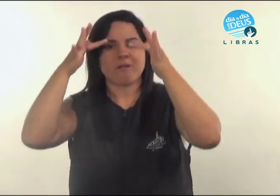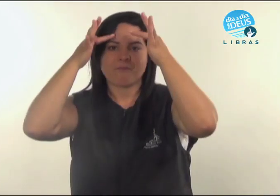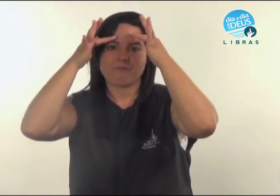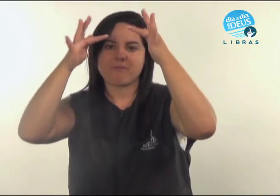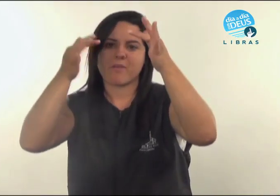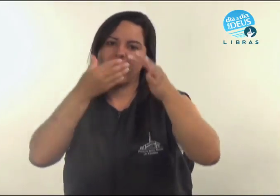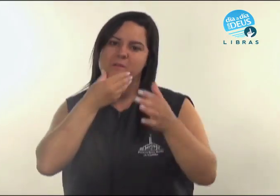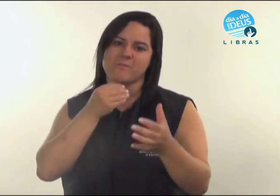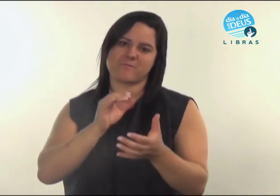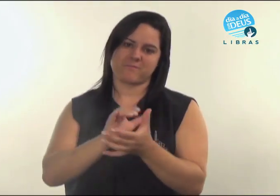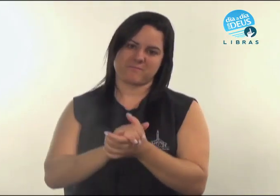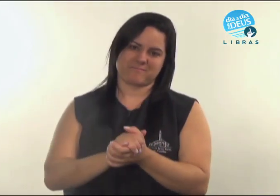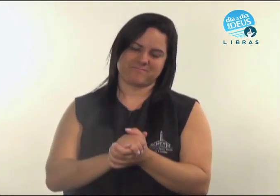Depois vem o seu marido.